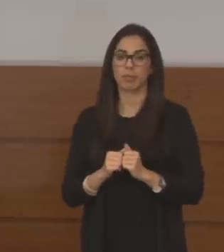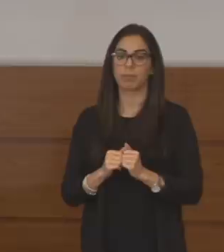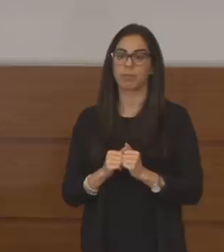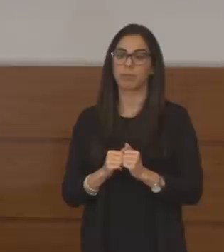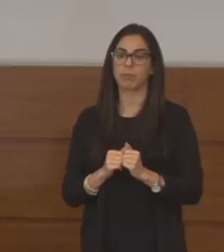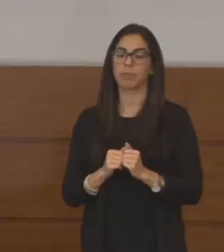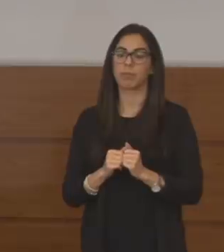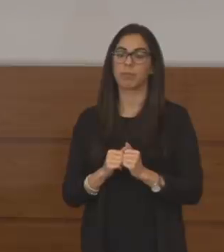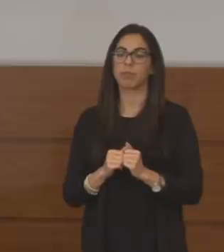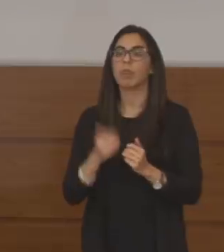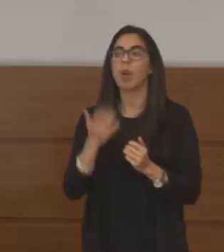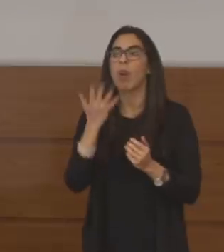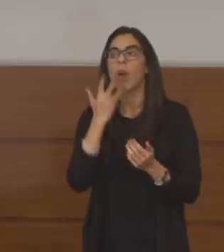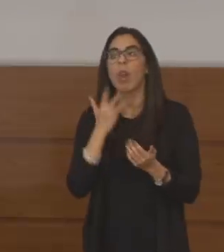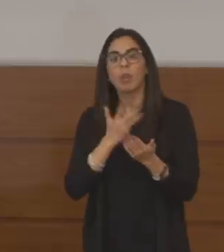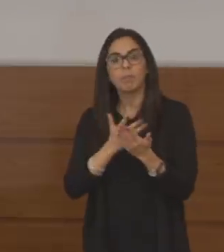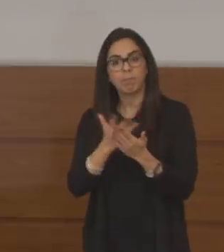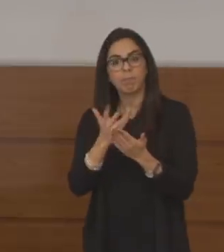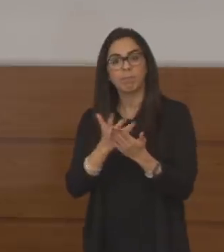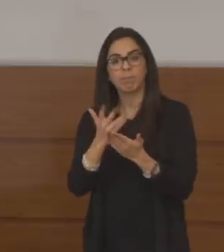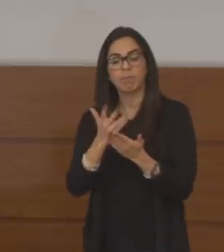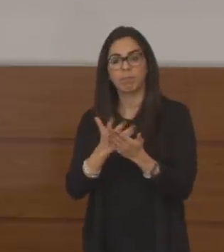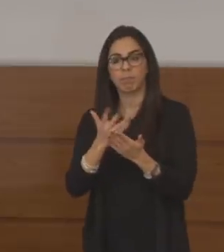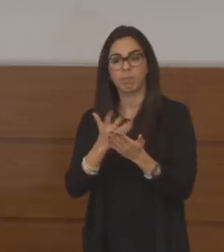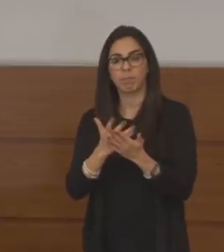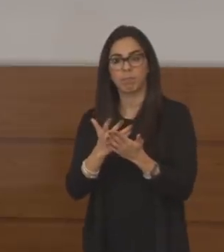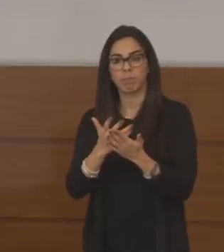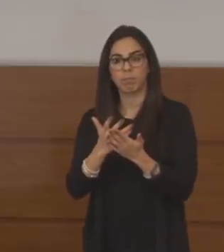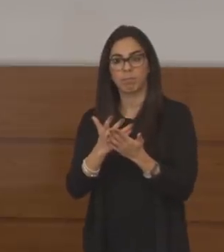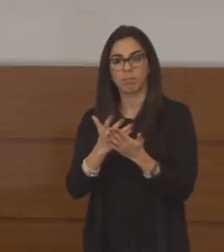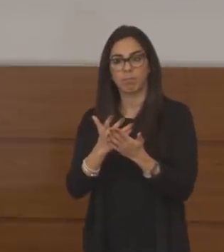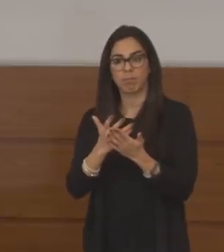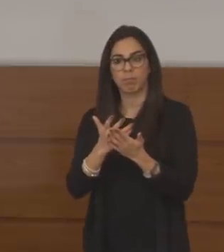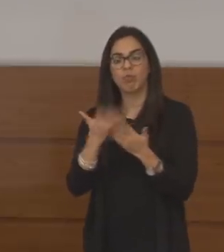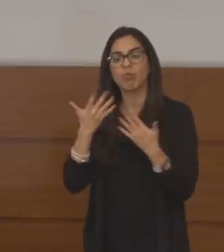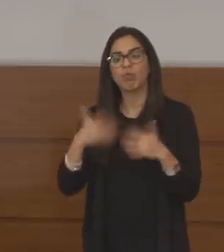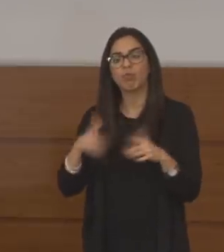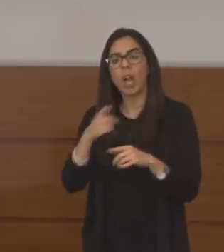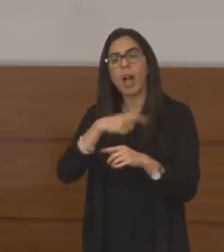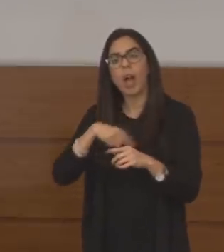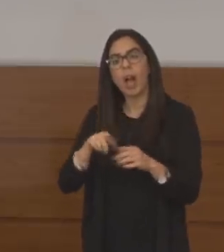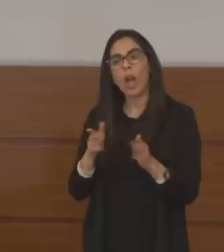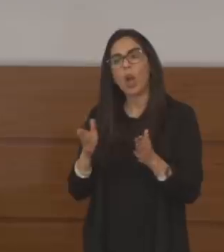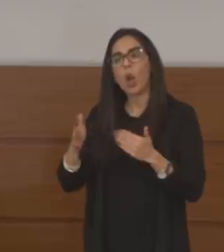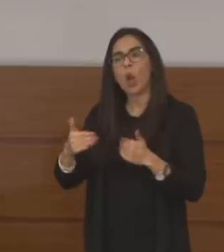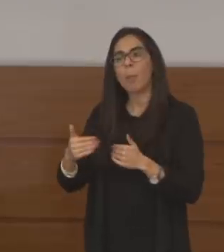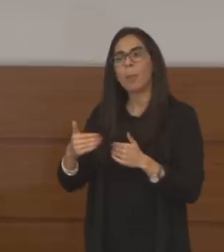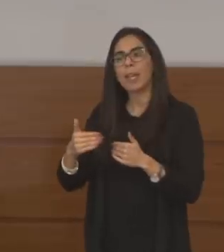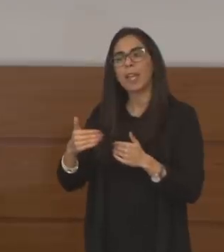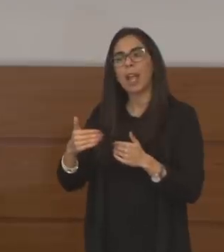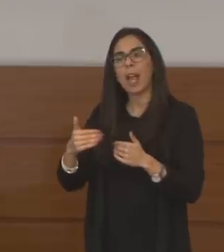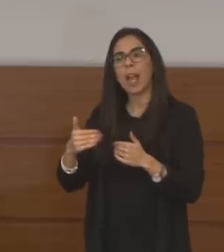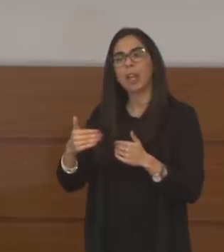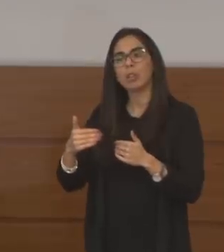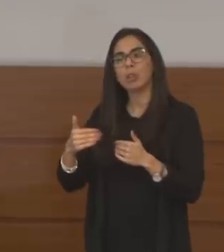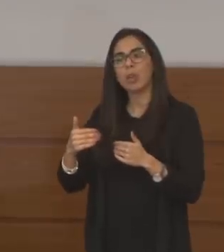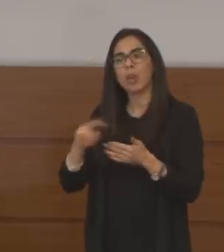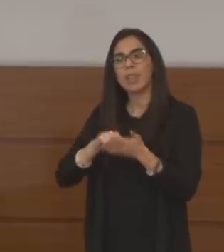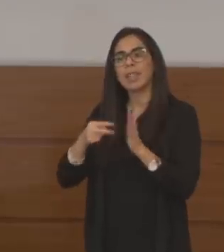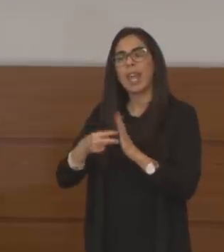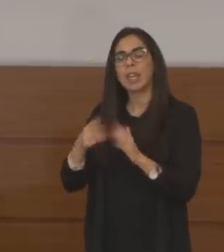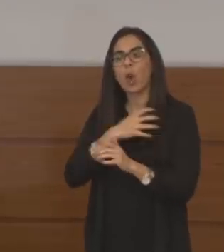condividere con voi da oggi iniziamo dopo aver anche vagliato nel comitato tecnico scientifico una